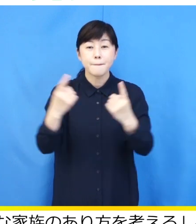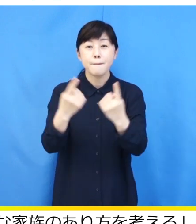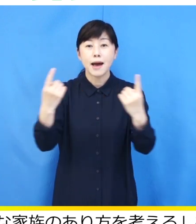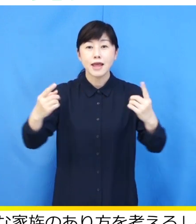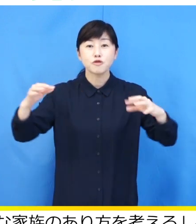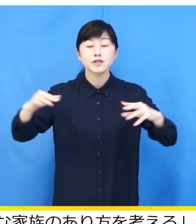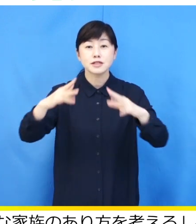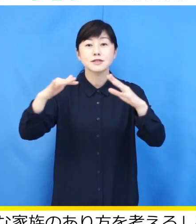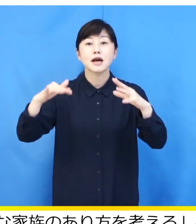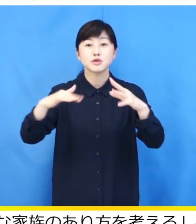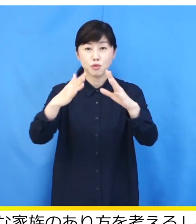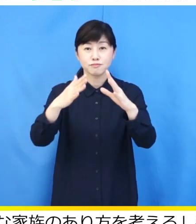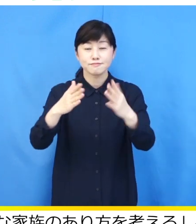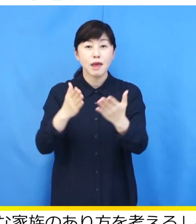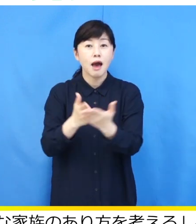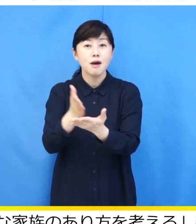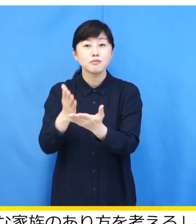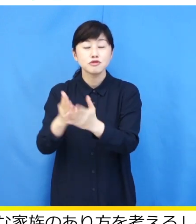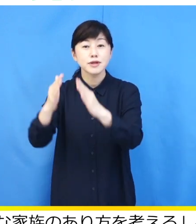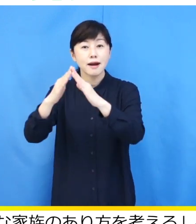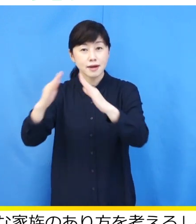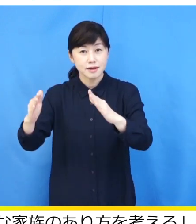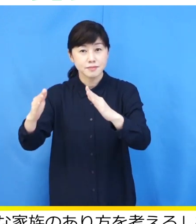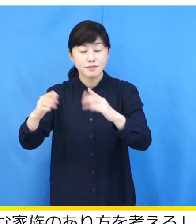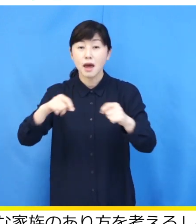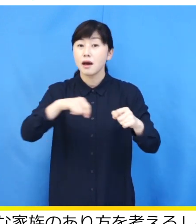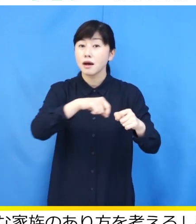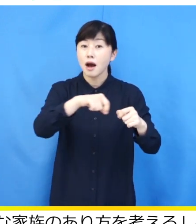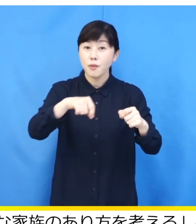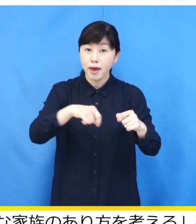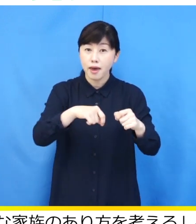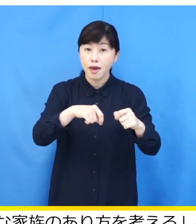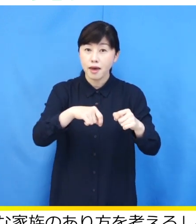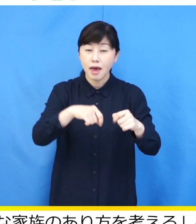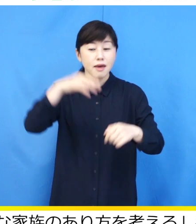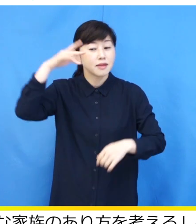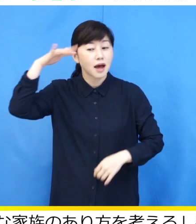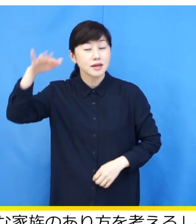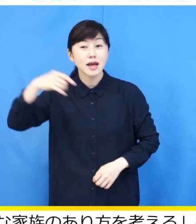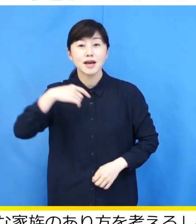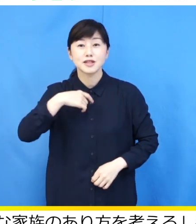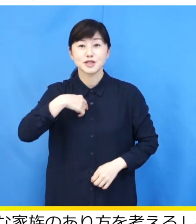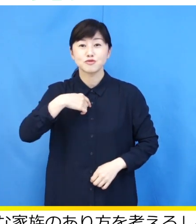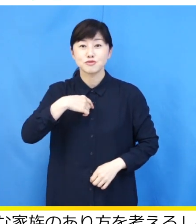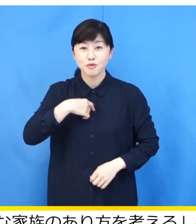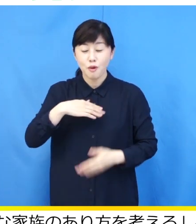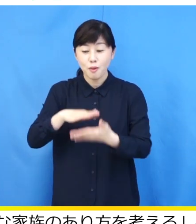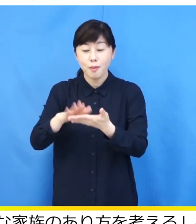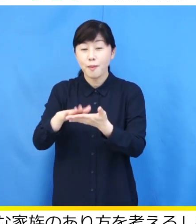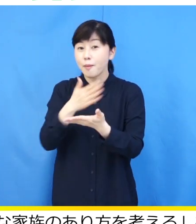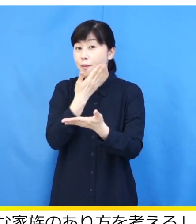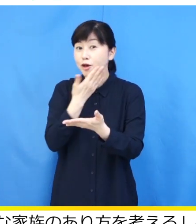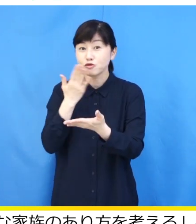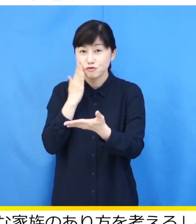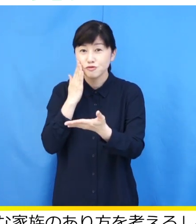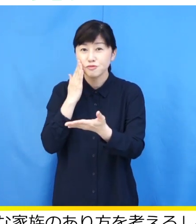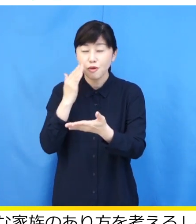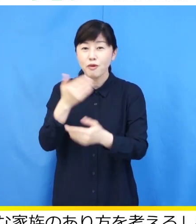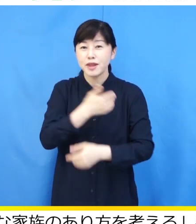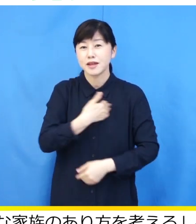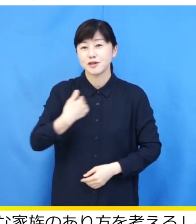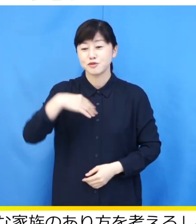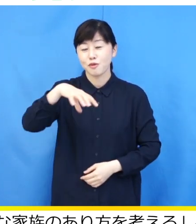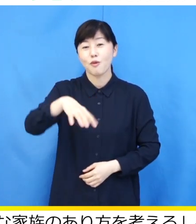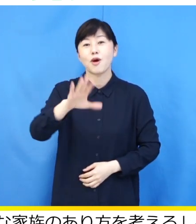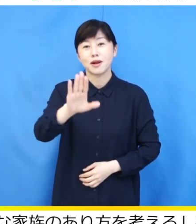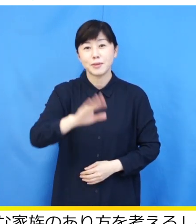のほかカフェやなりたい自分になれるメイクブースなども出店します